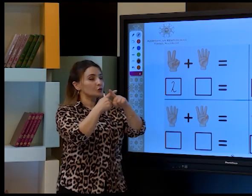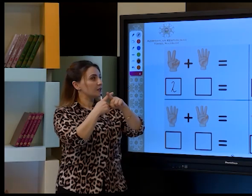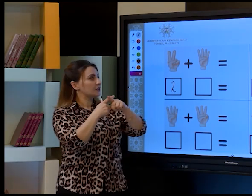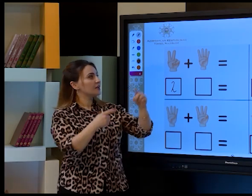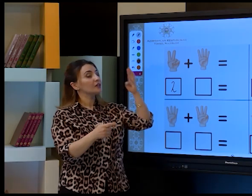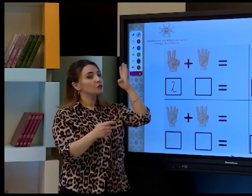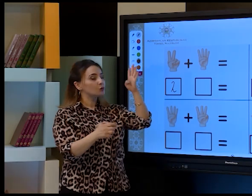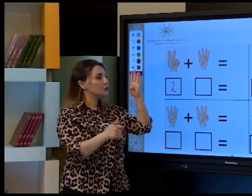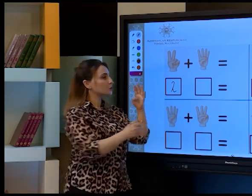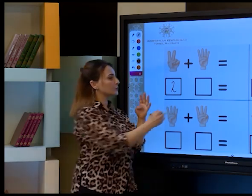Üste gel 4.